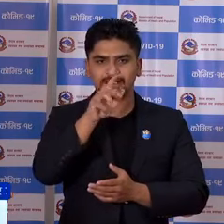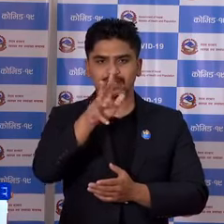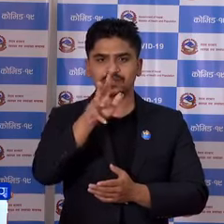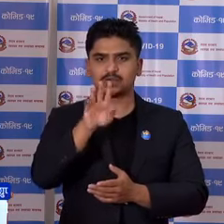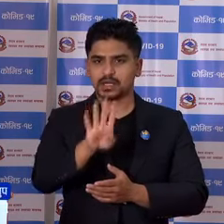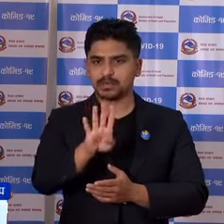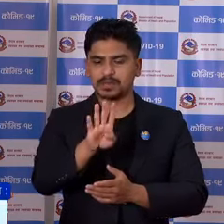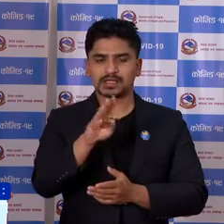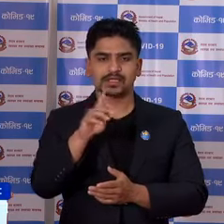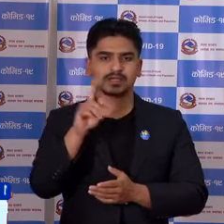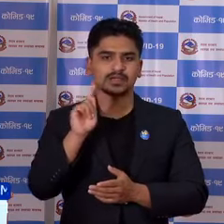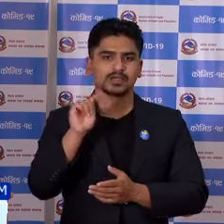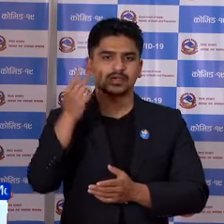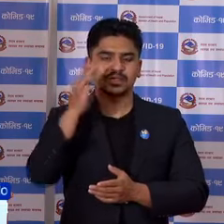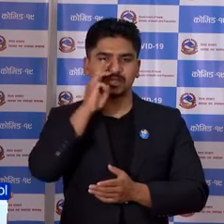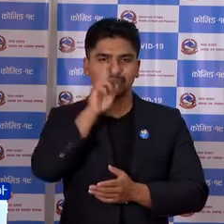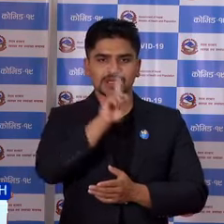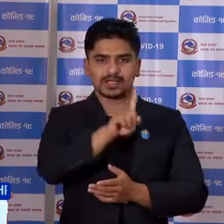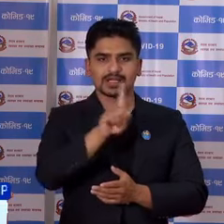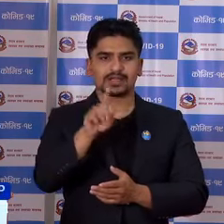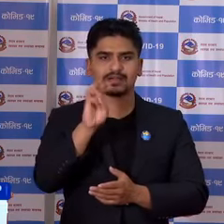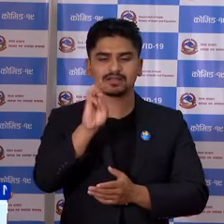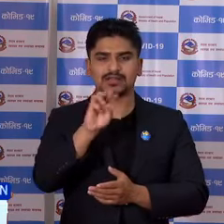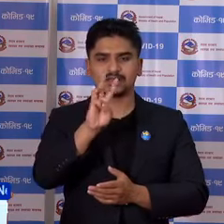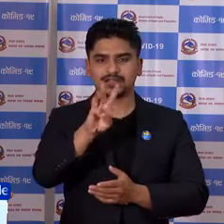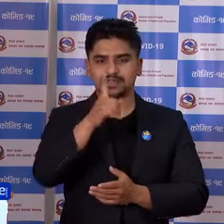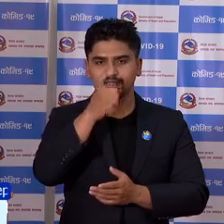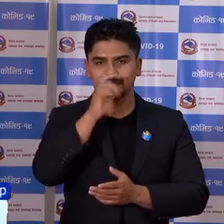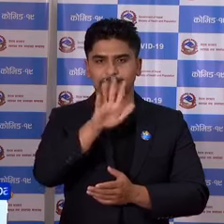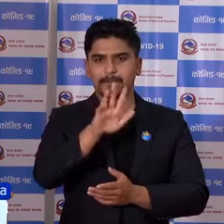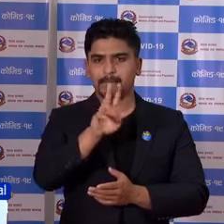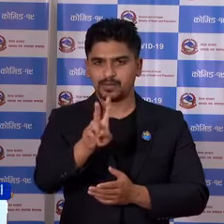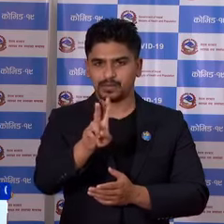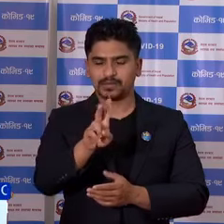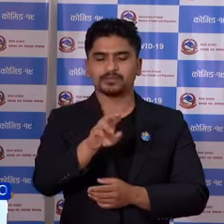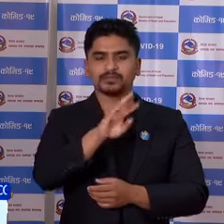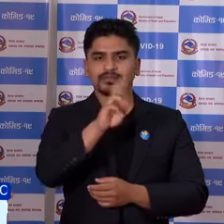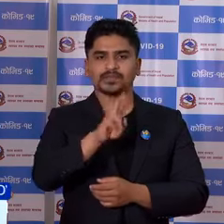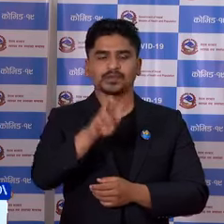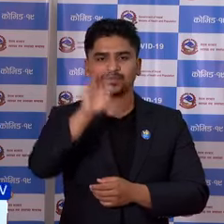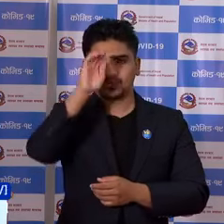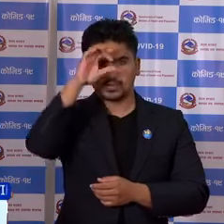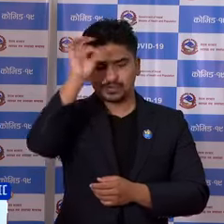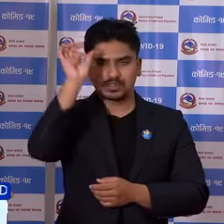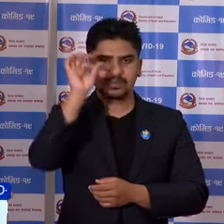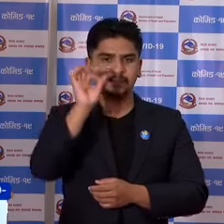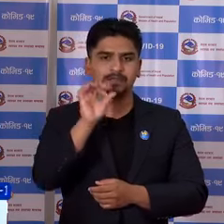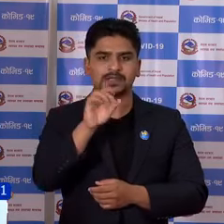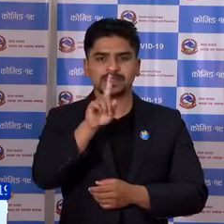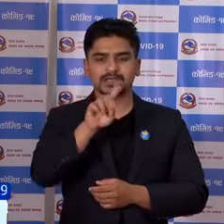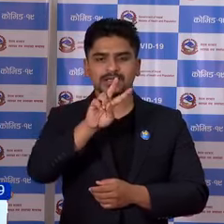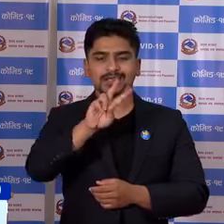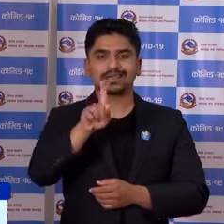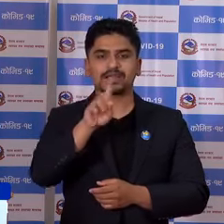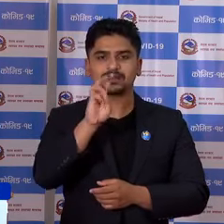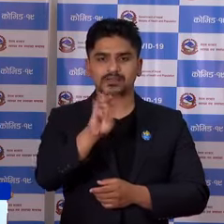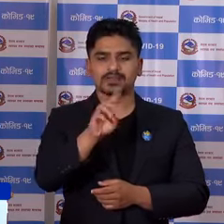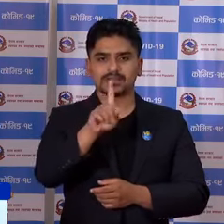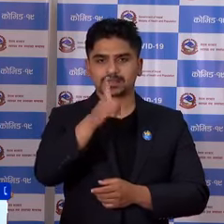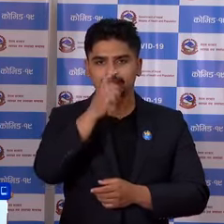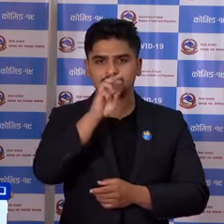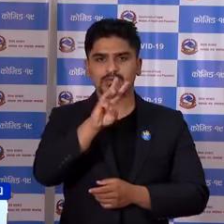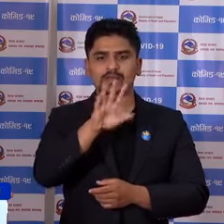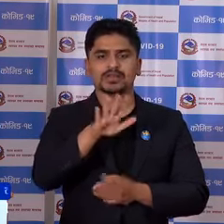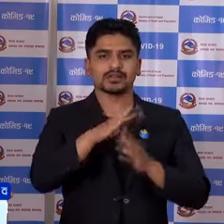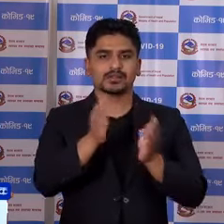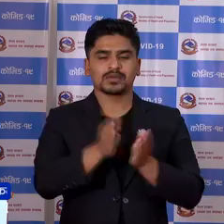18,794, कर्णाली प्रदेशमा 11,352 र सुदूरपश्चिम प्रदेशमा 21,135 गरी